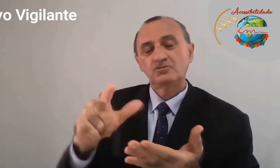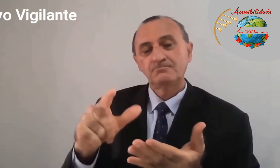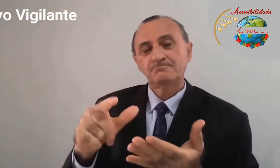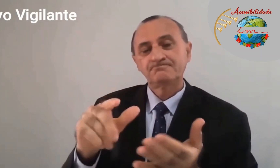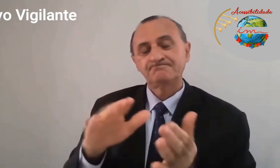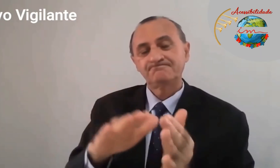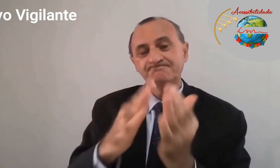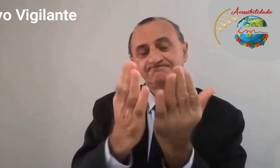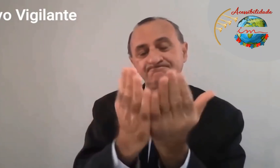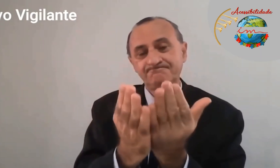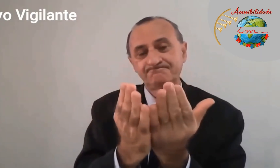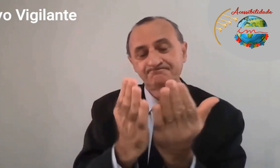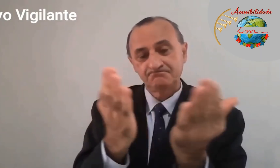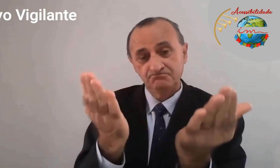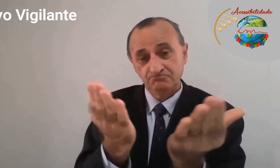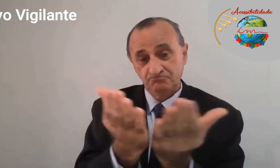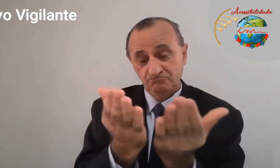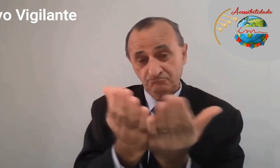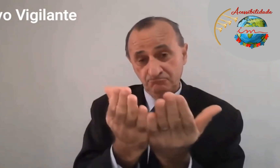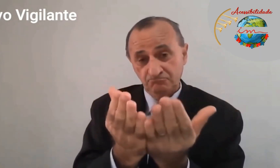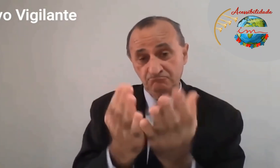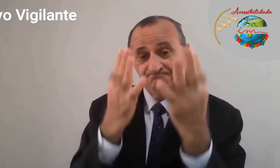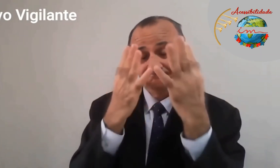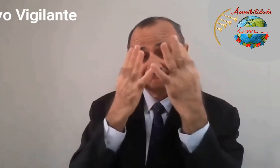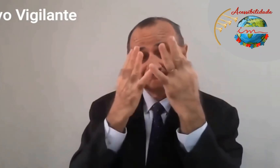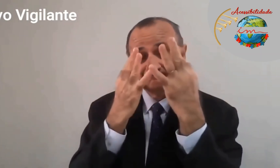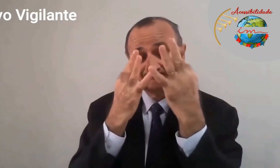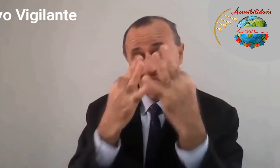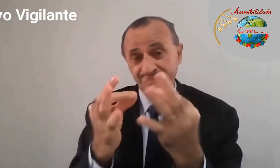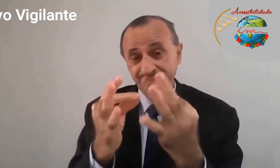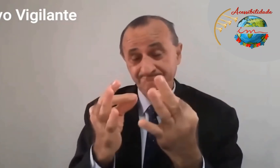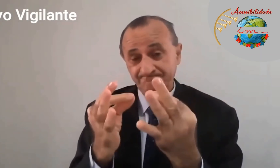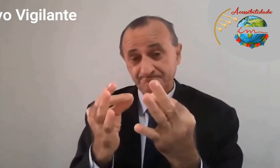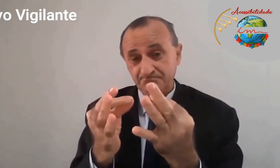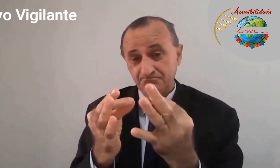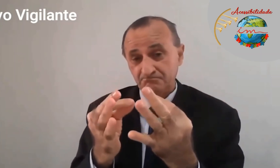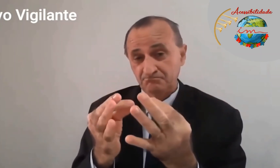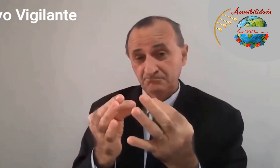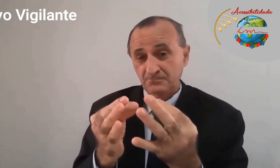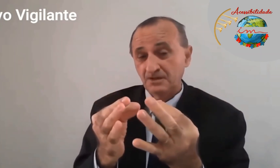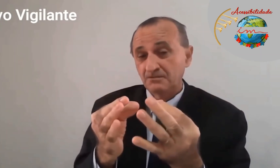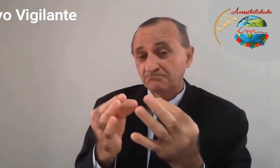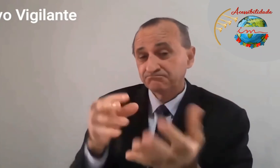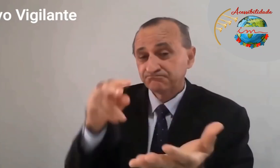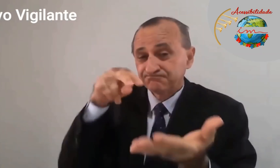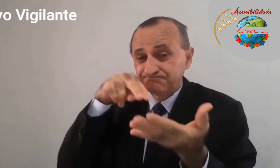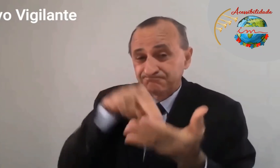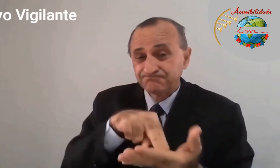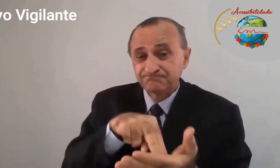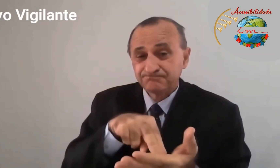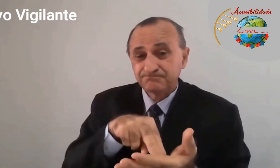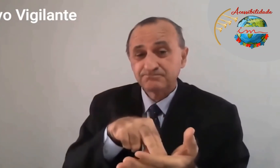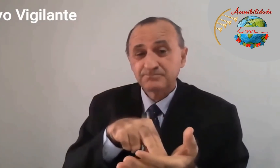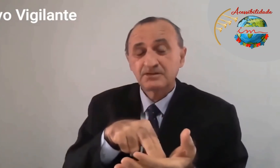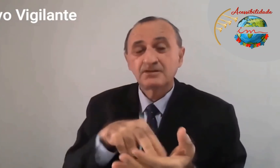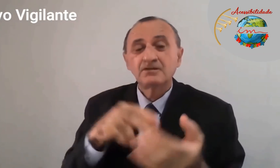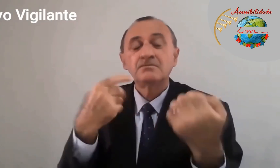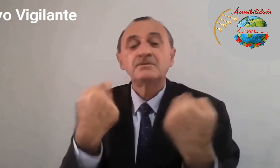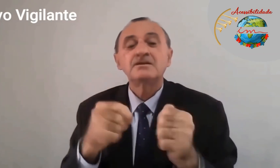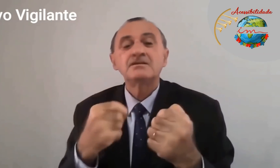Novamente, ó, veja o texto aqui da palavra. Atento, atenção, precisa estar firme. Mas